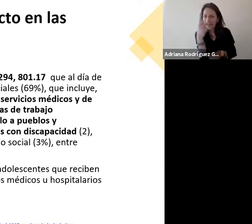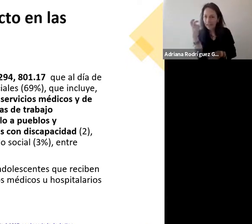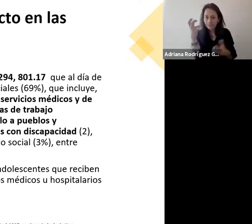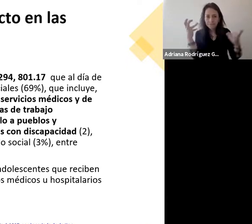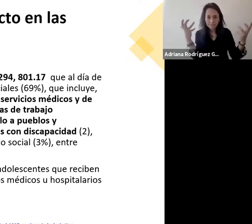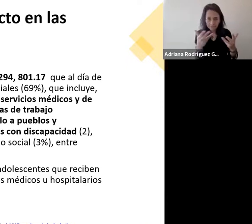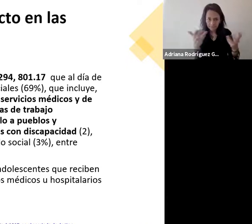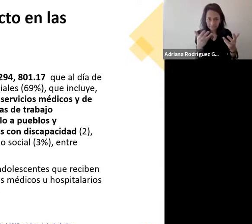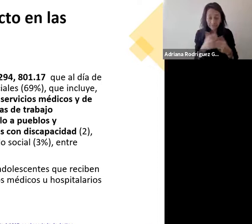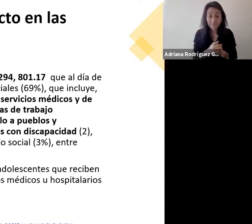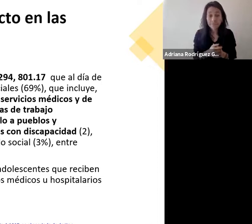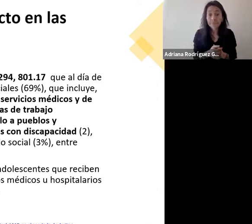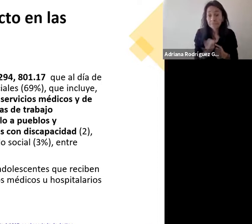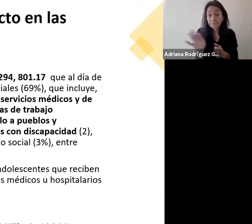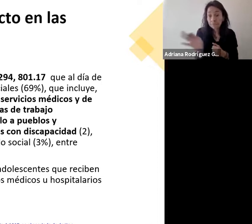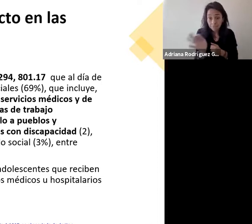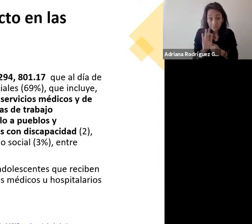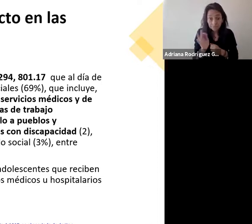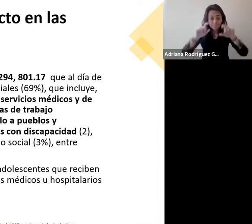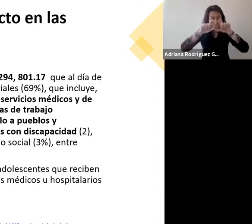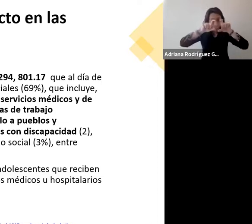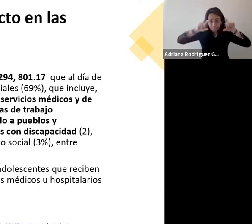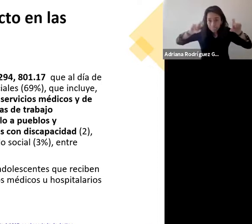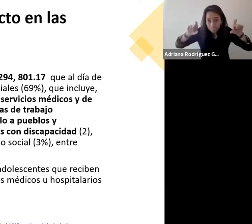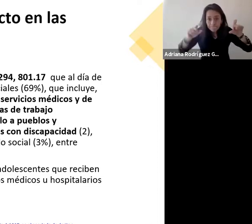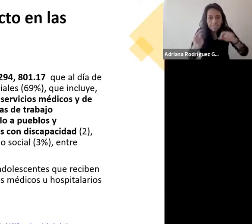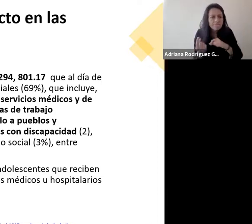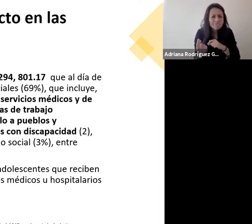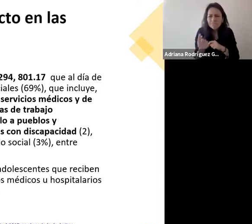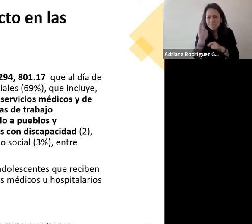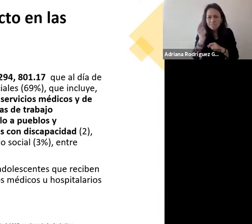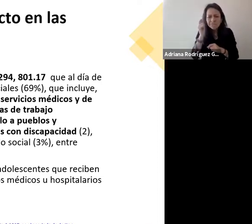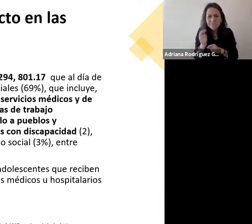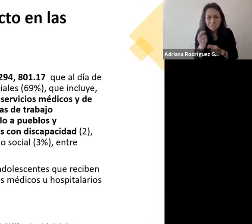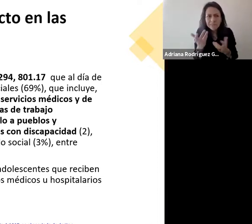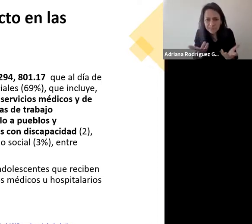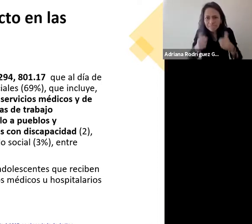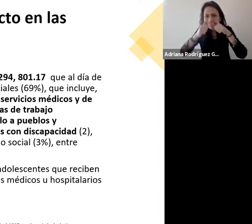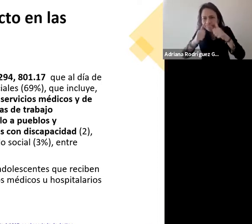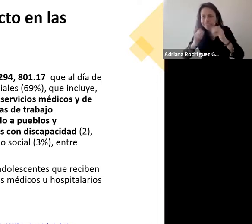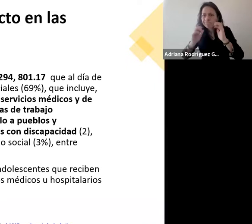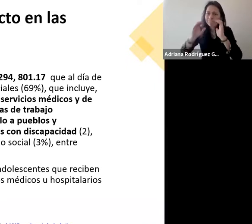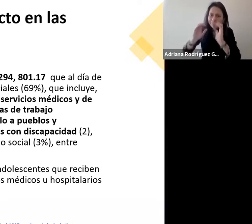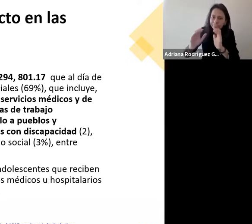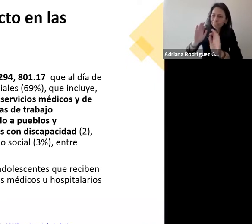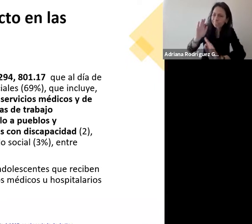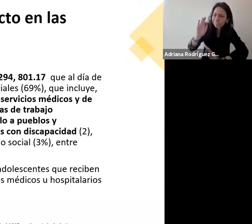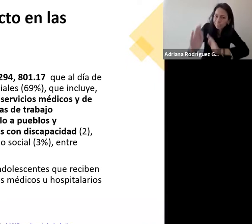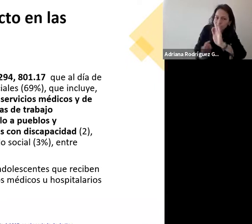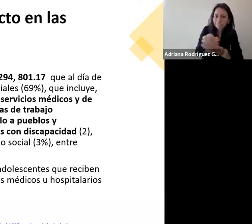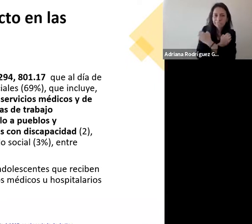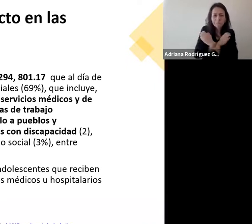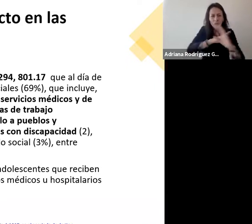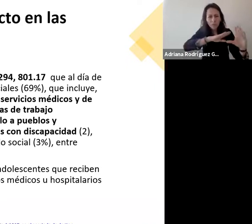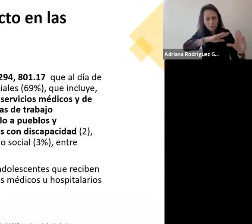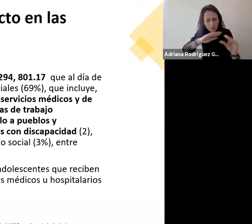digamos, como rubro único, lo más afectado sería la atención, el cuidado, la protección, la educación, salud